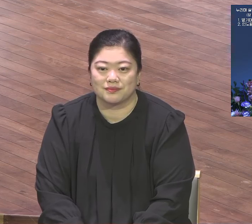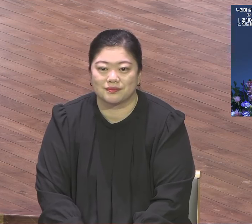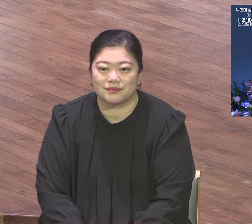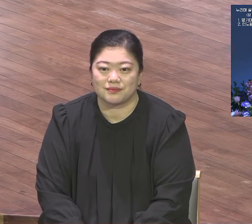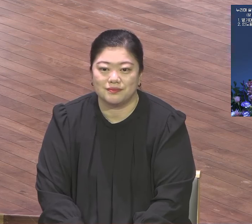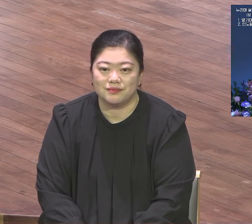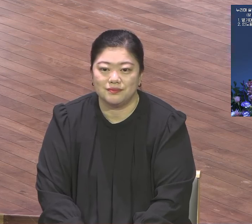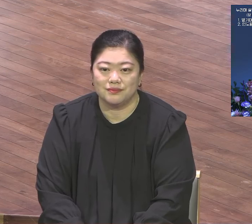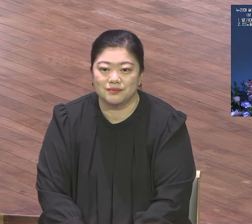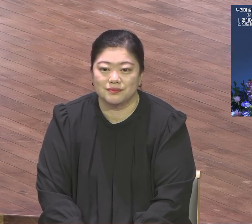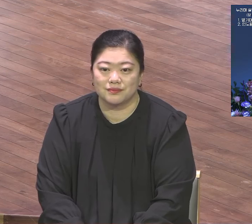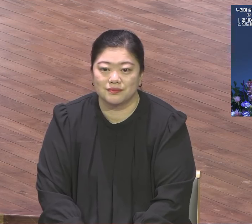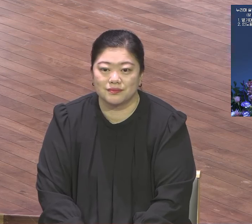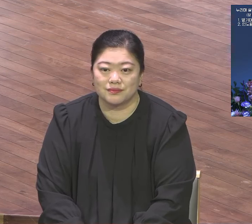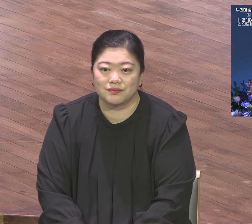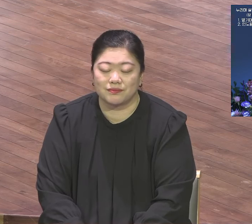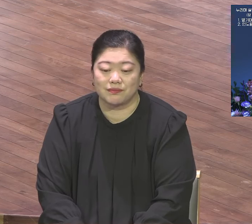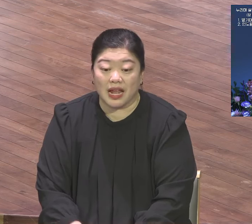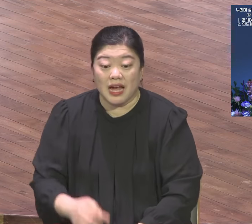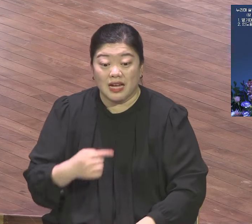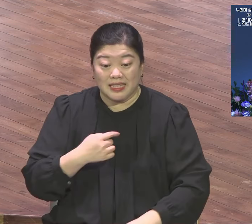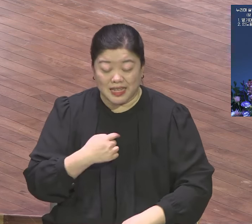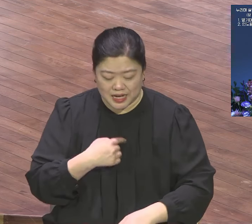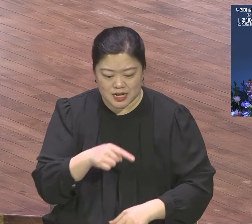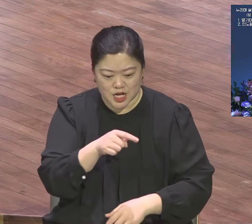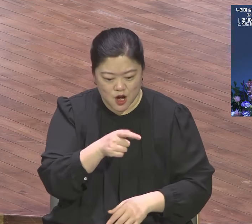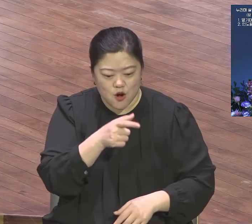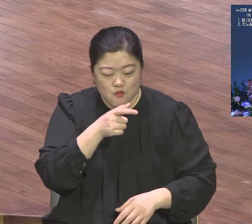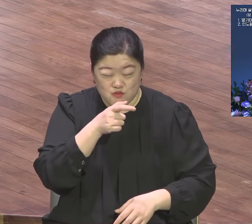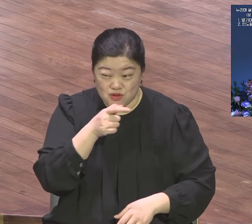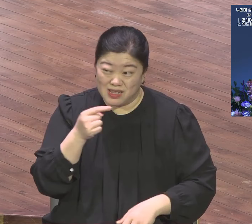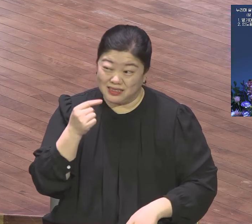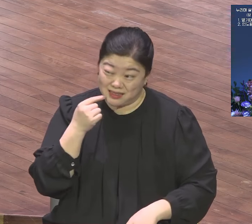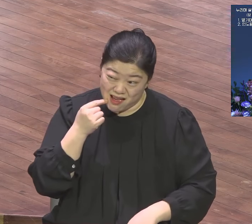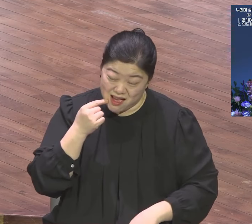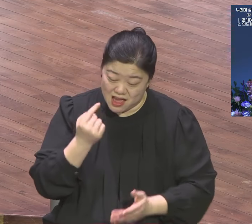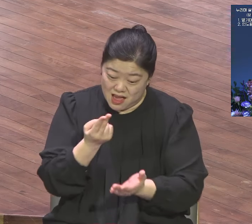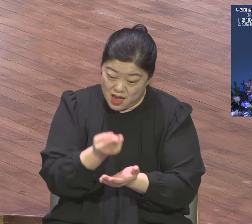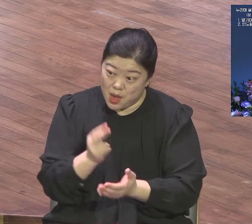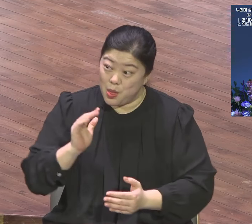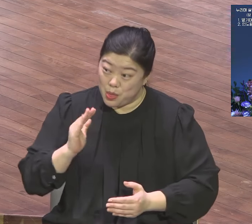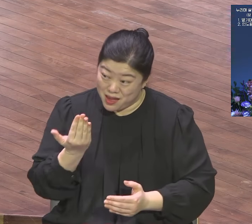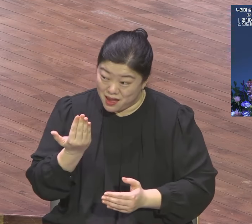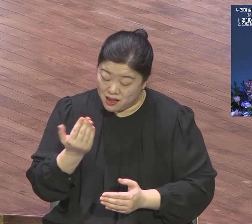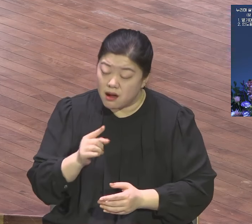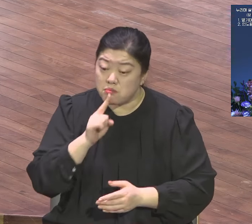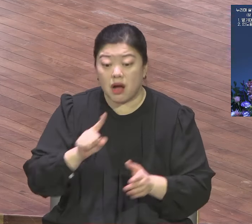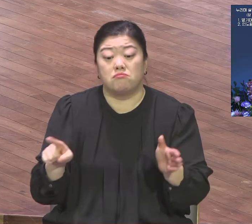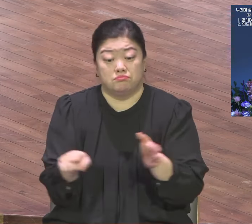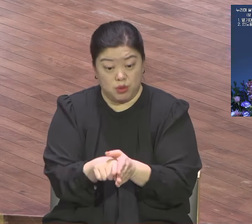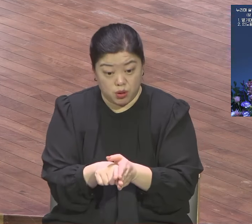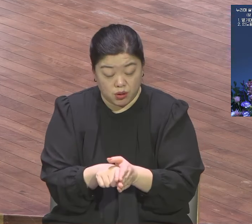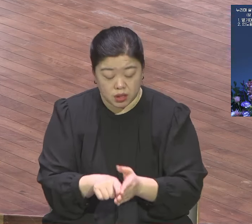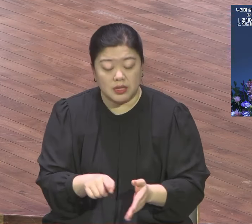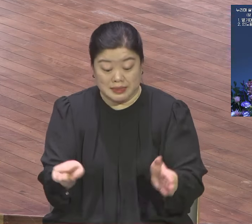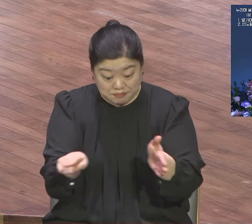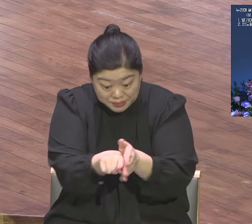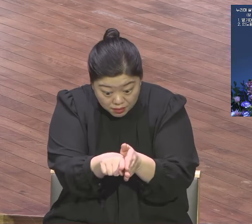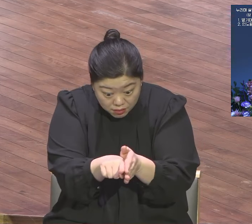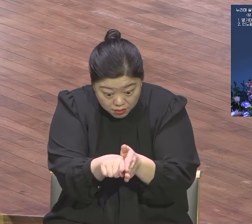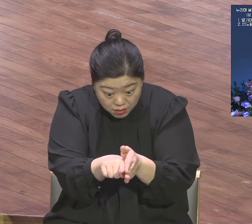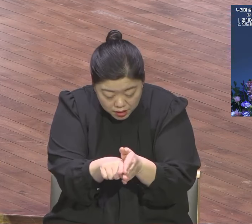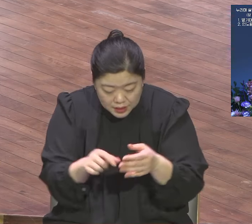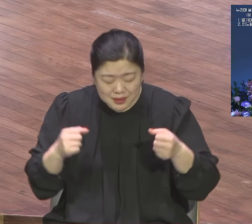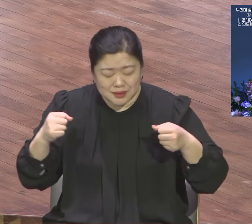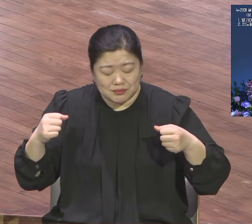수영도 뭐 어떻게 돼? 몸을 맡기면 되죠. 그냥 이렇게 들어가면 물 들어가면 눈 감고 들어 바다에